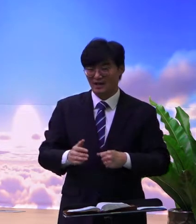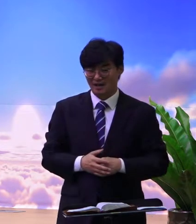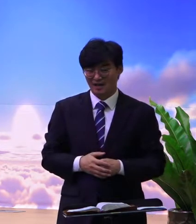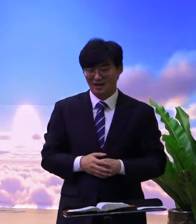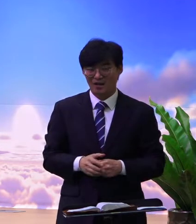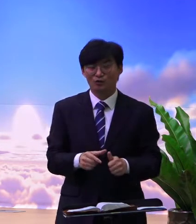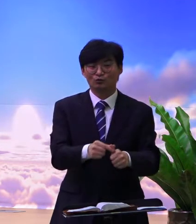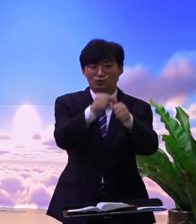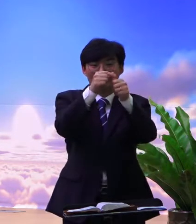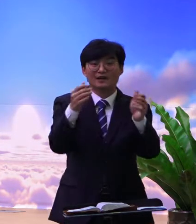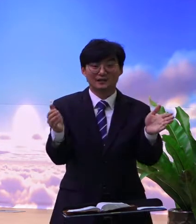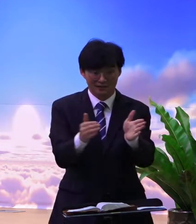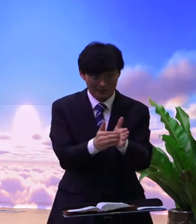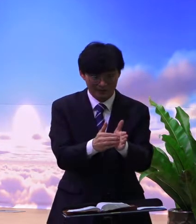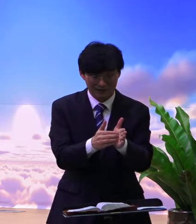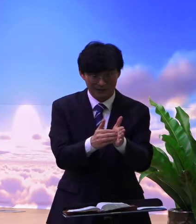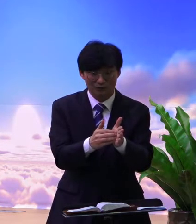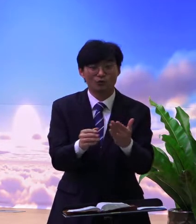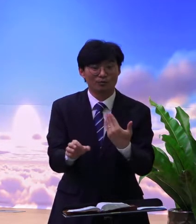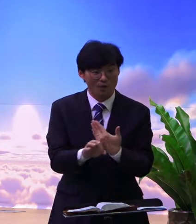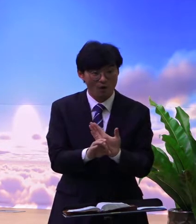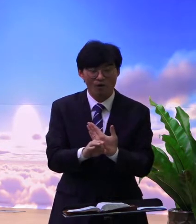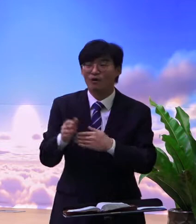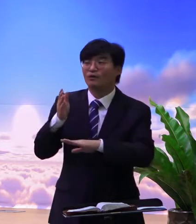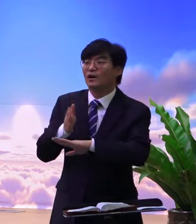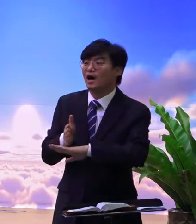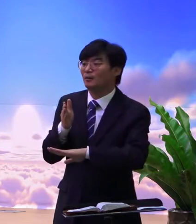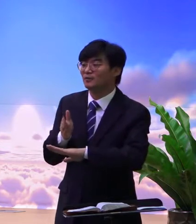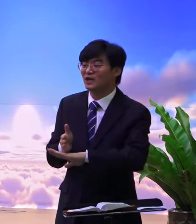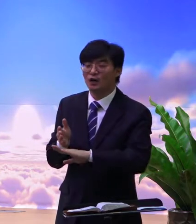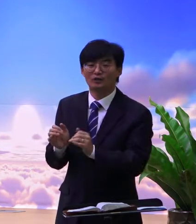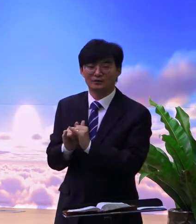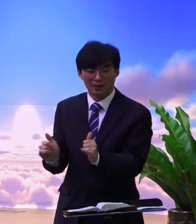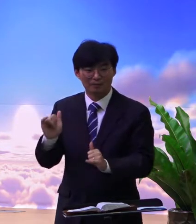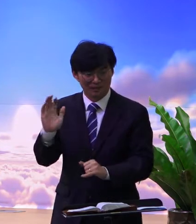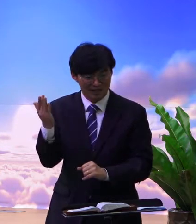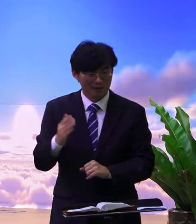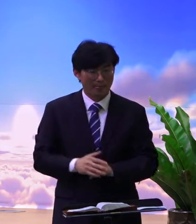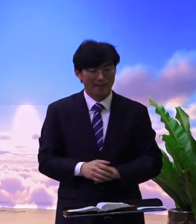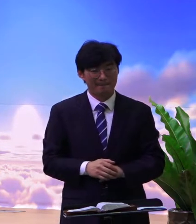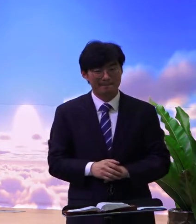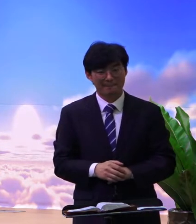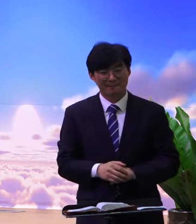그러면 감사하는 사람이 되십시오 하는 하나님의 명령입니다.